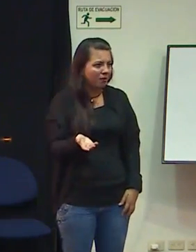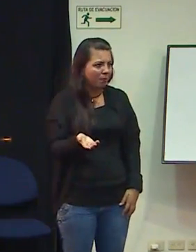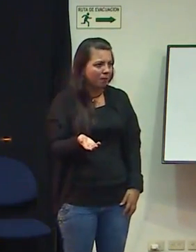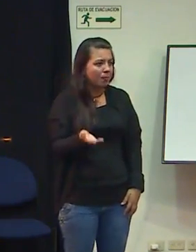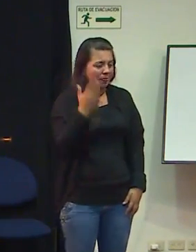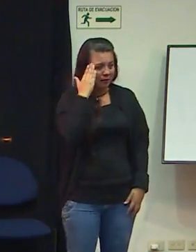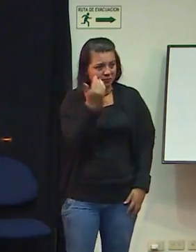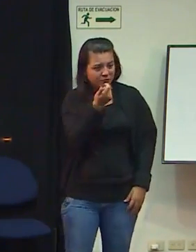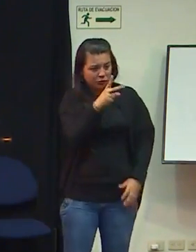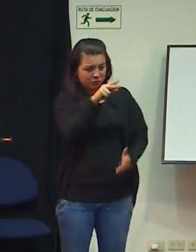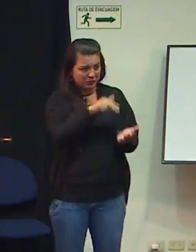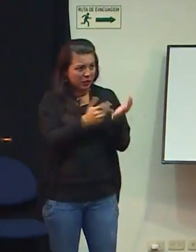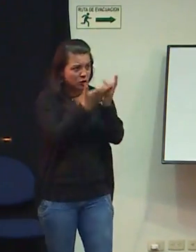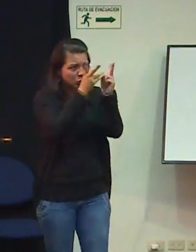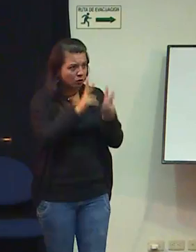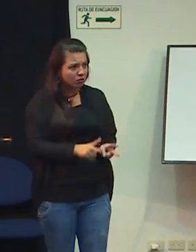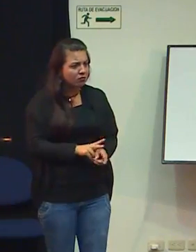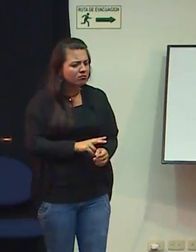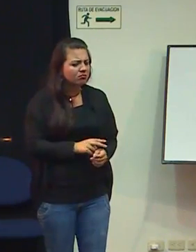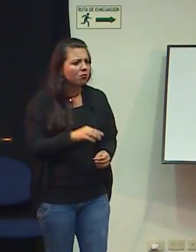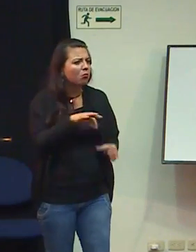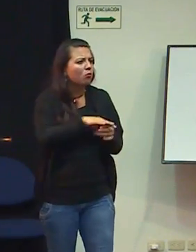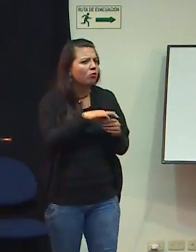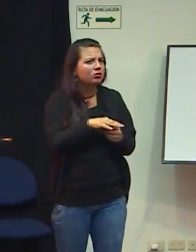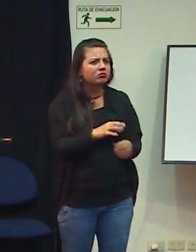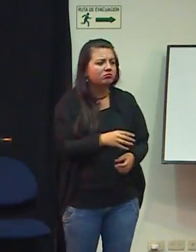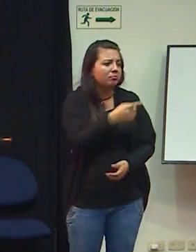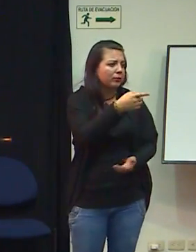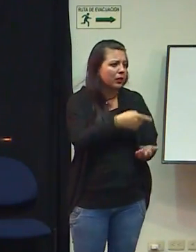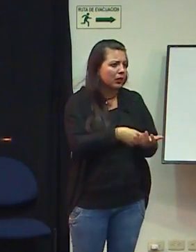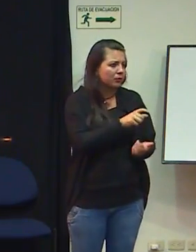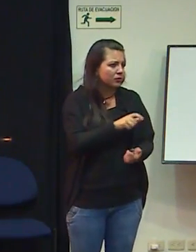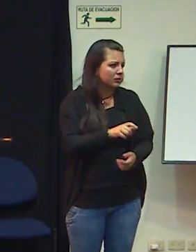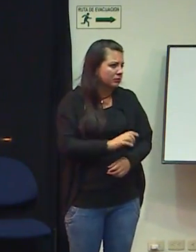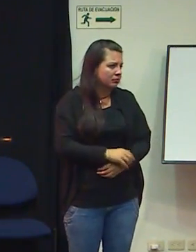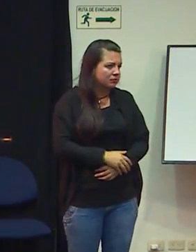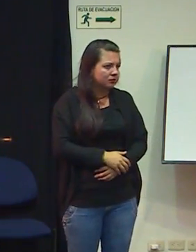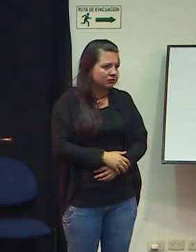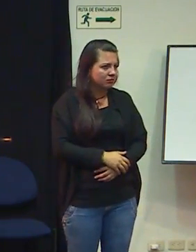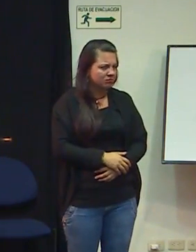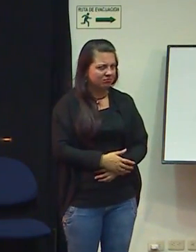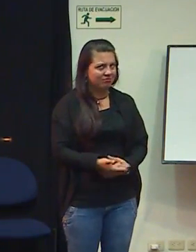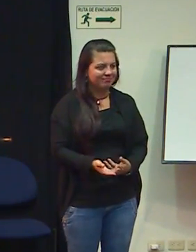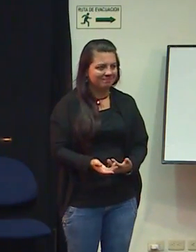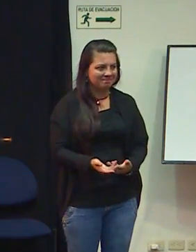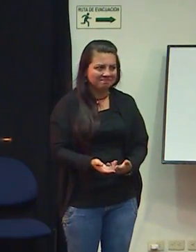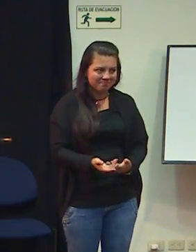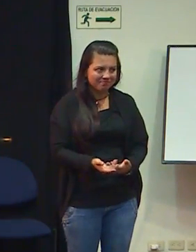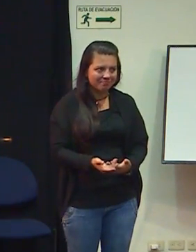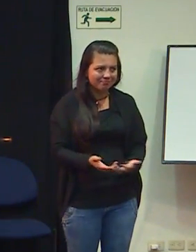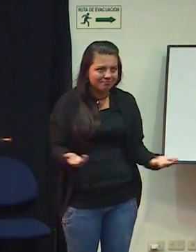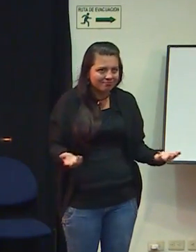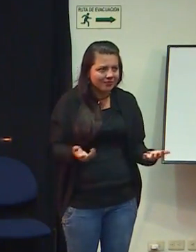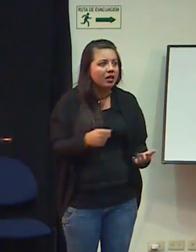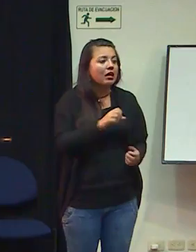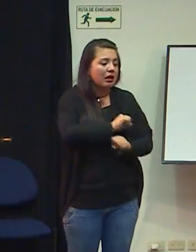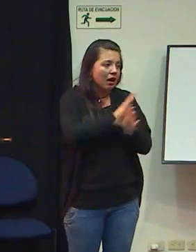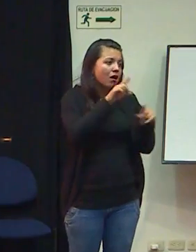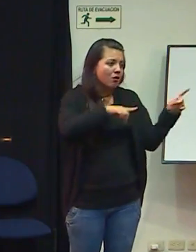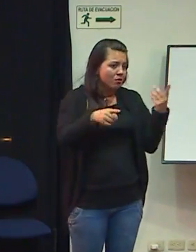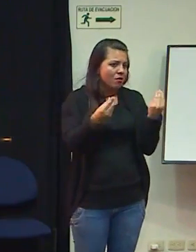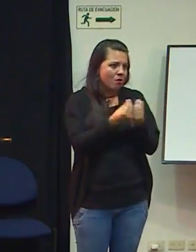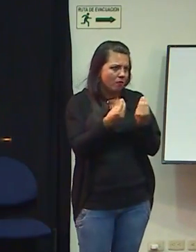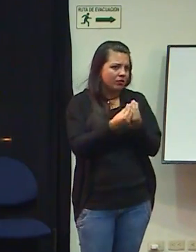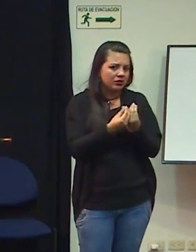de 12.000 estudiantes ni siquiera votamos 1.000 personas. Y uno dice, ¿a dónde hemos llegado? Claro, el llamado que hacen algunas